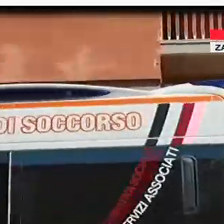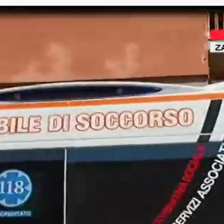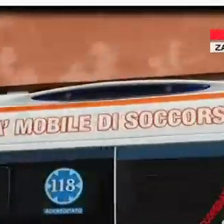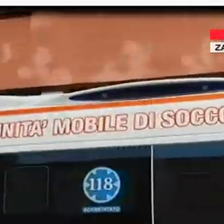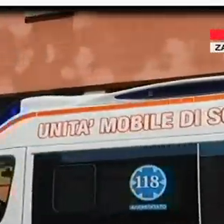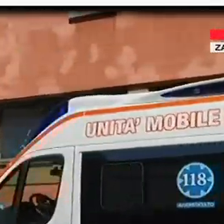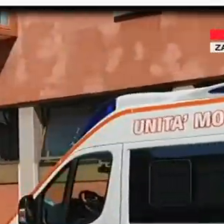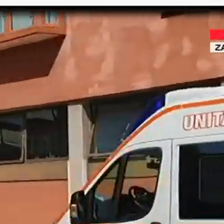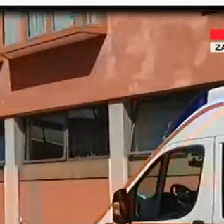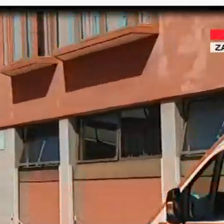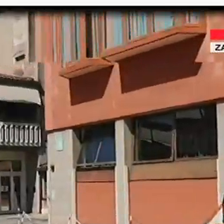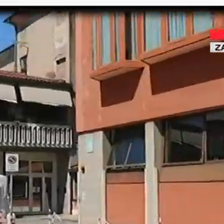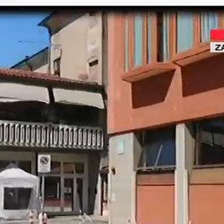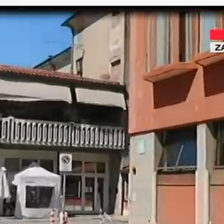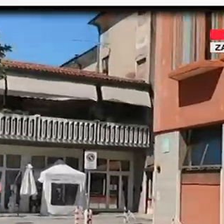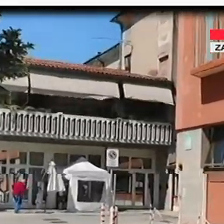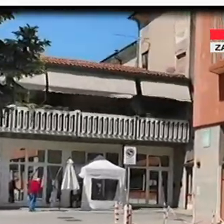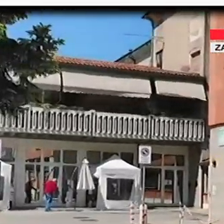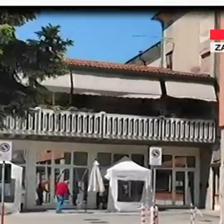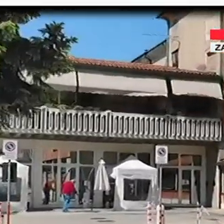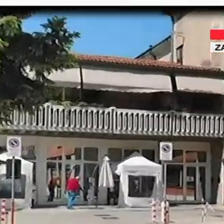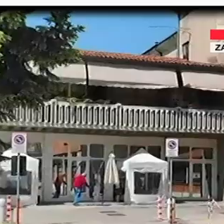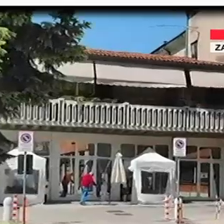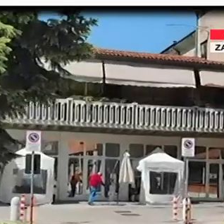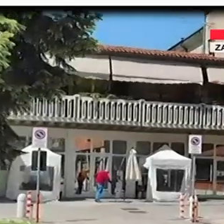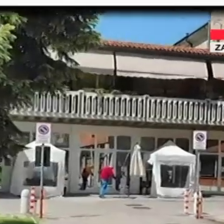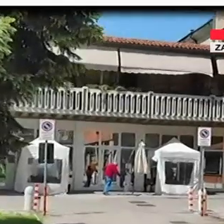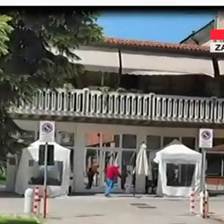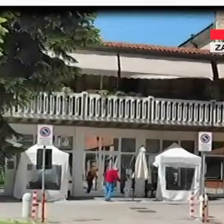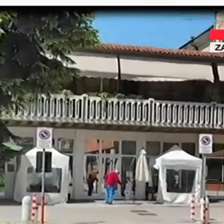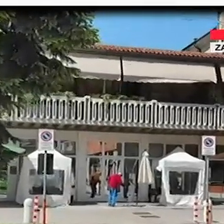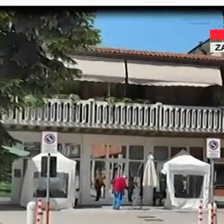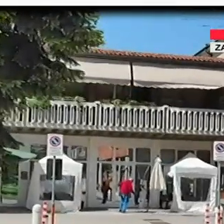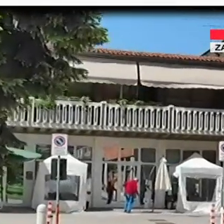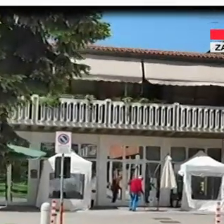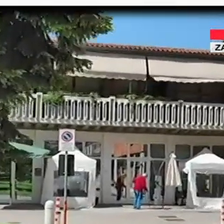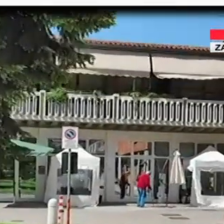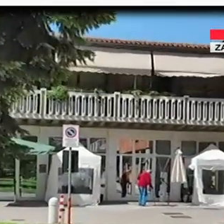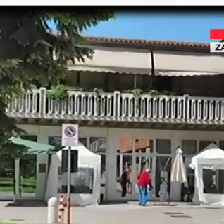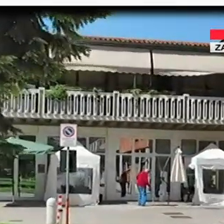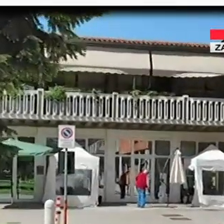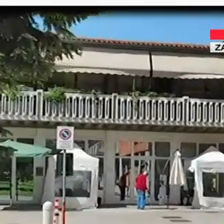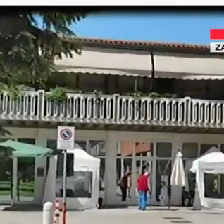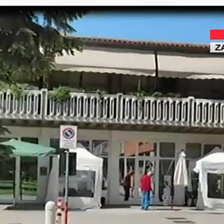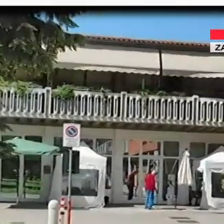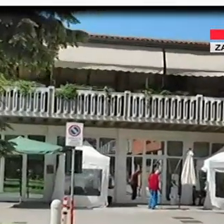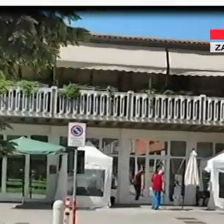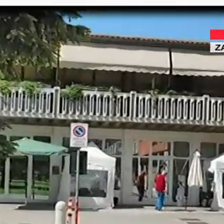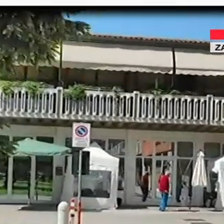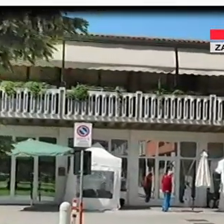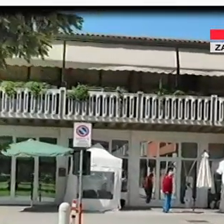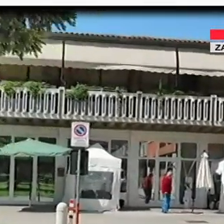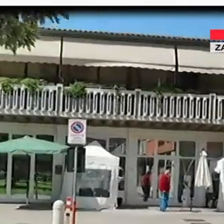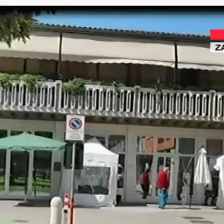ci sono tutta una serie di regole per cui le case di riposo si stanno attrezzando, ma comunque hanno aperto per la visita con le modalità